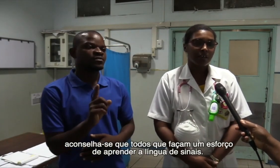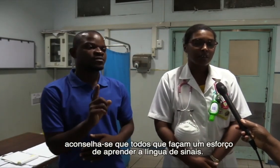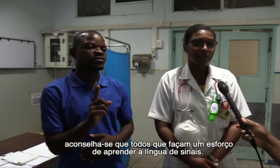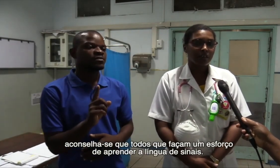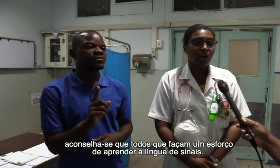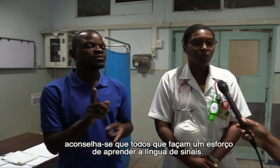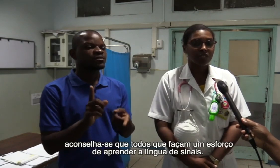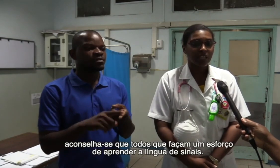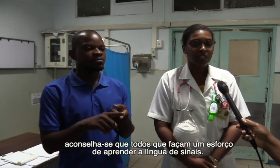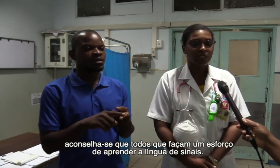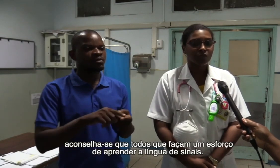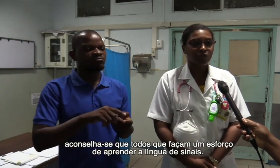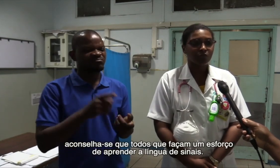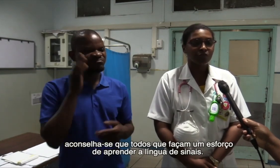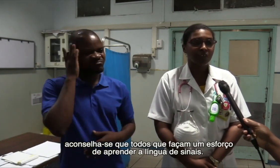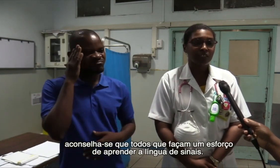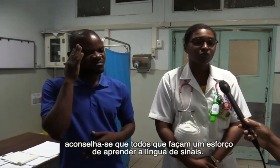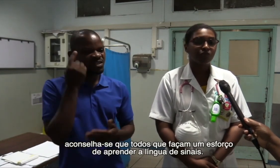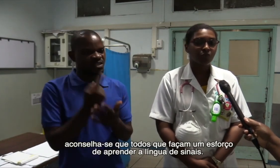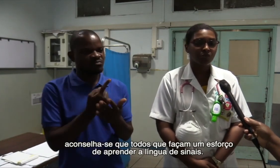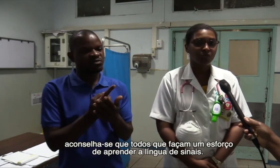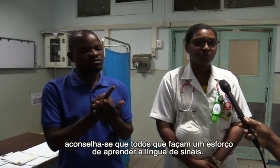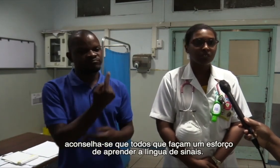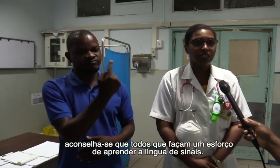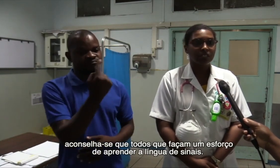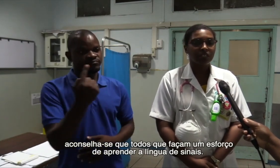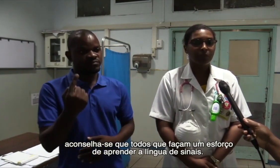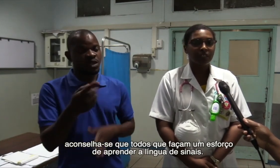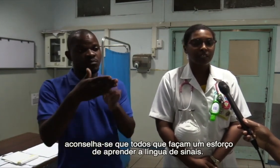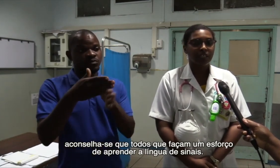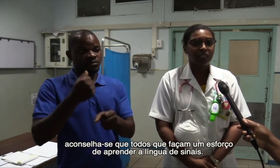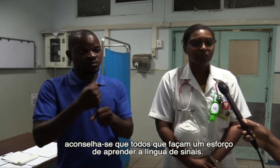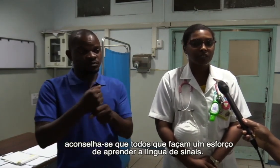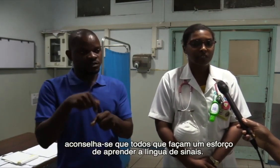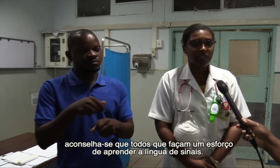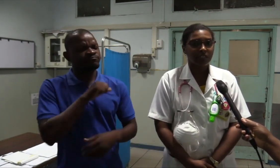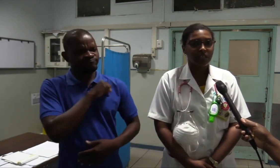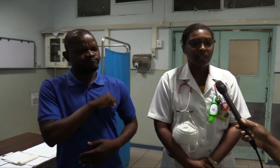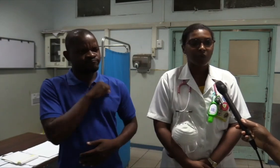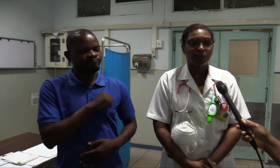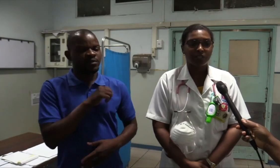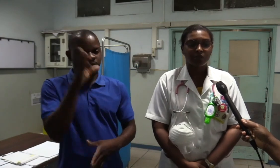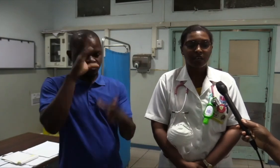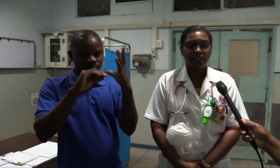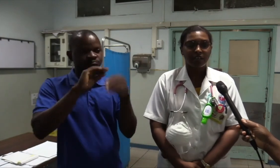aconselha-se que todo mundo faça o esforço de aprender a língua de sinais.